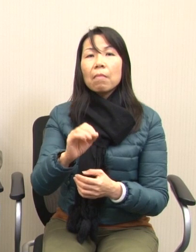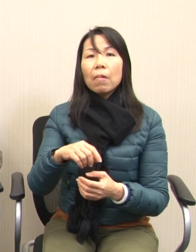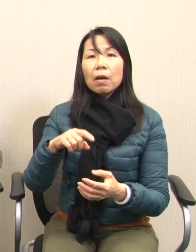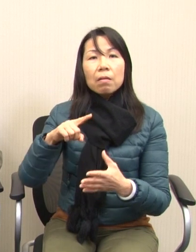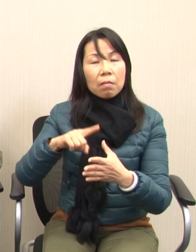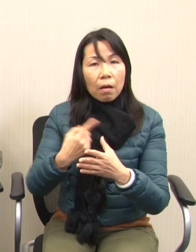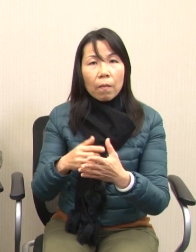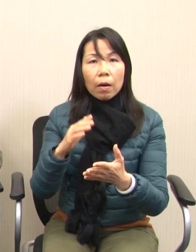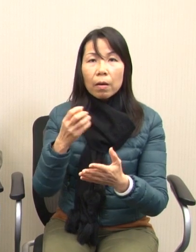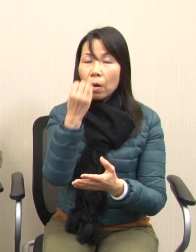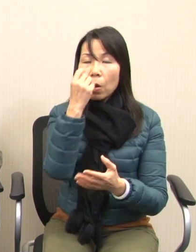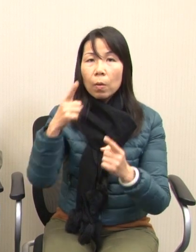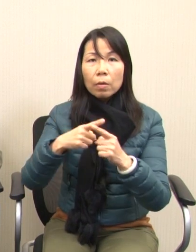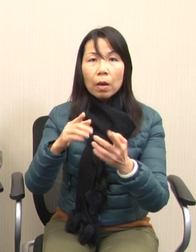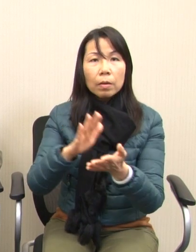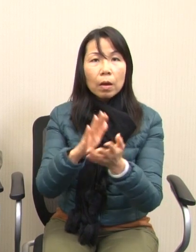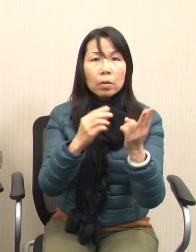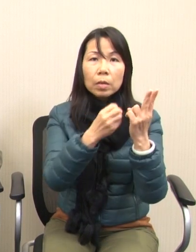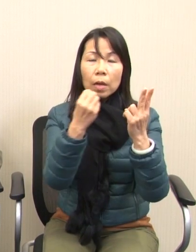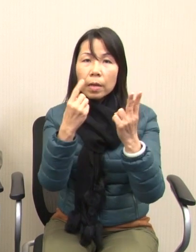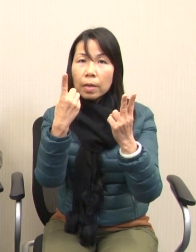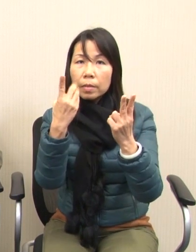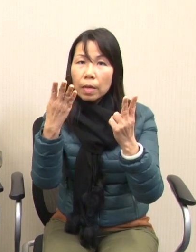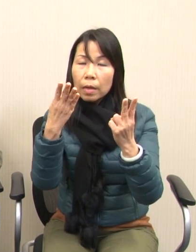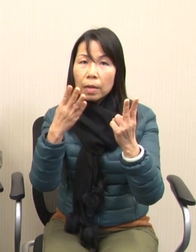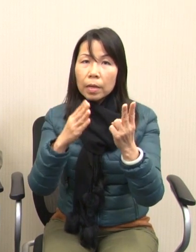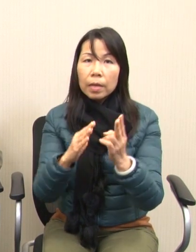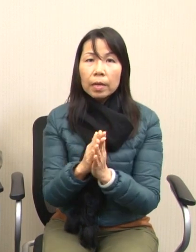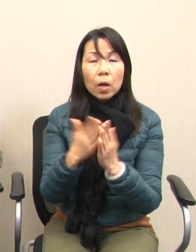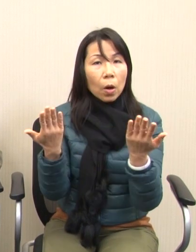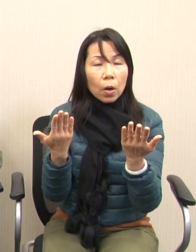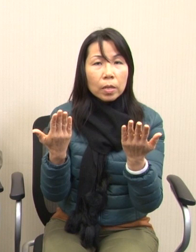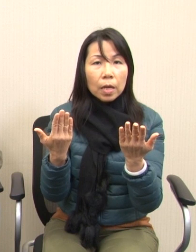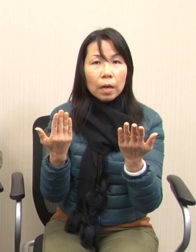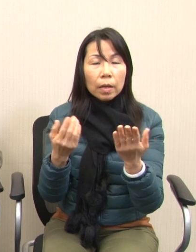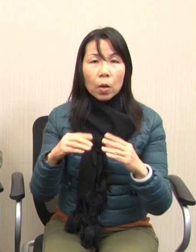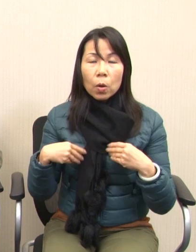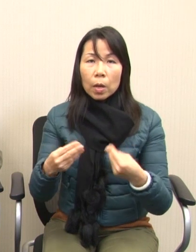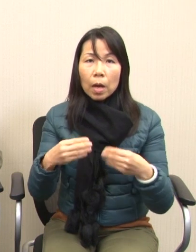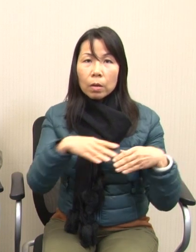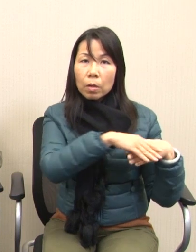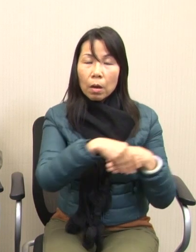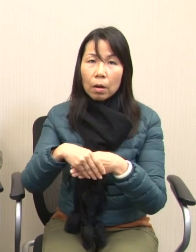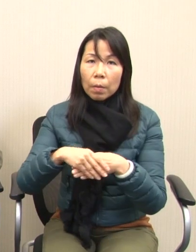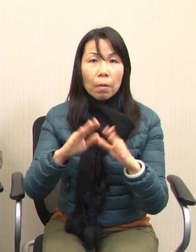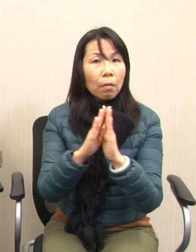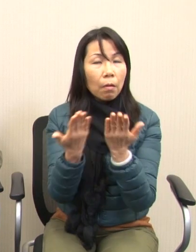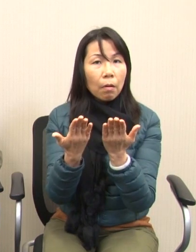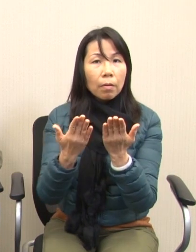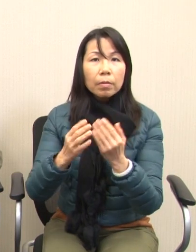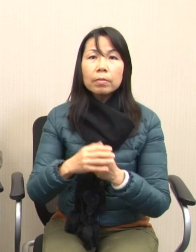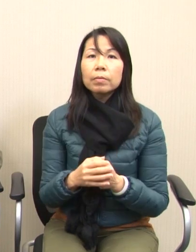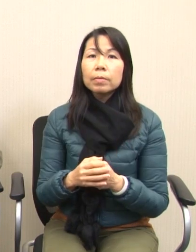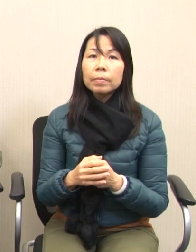始，由戴及耀廷教授開始做嗰個所謂公民不服權，係令